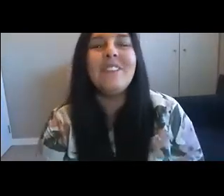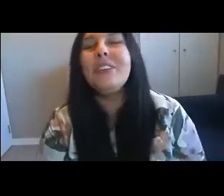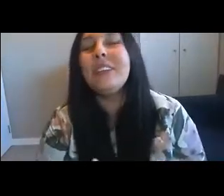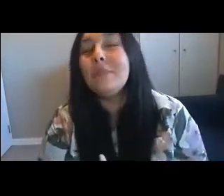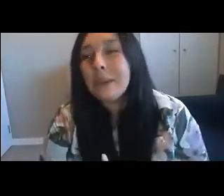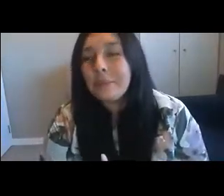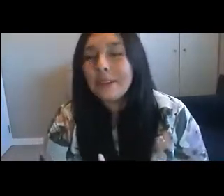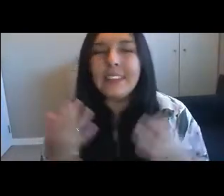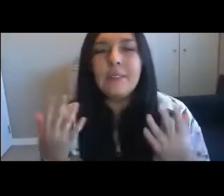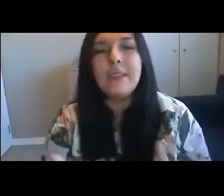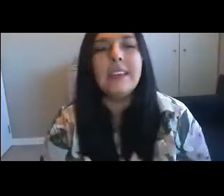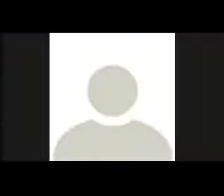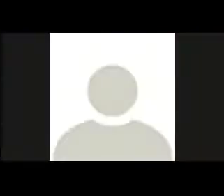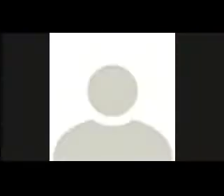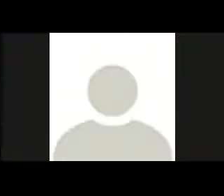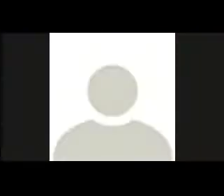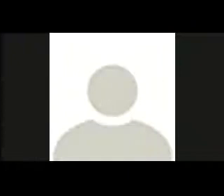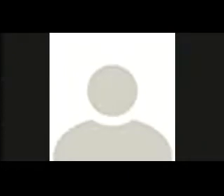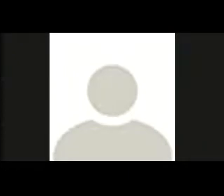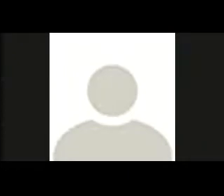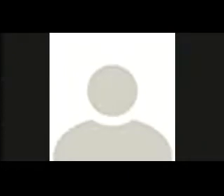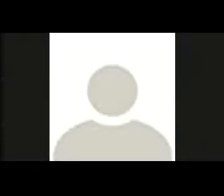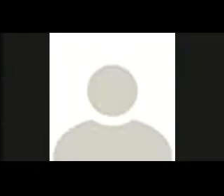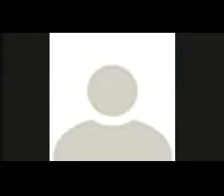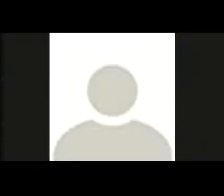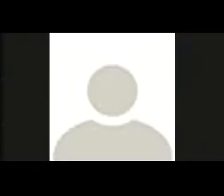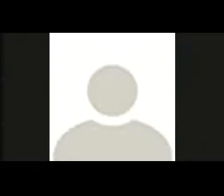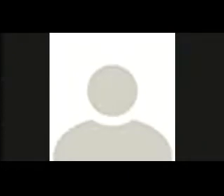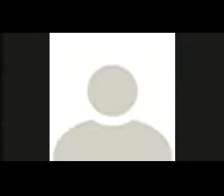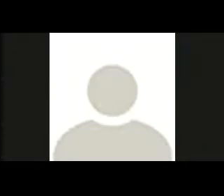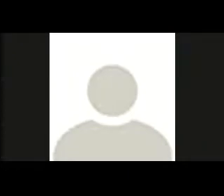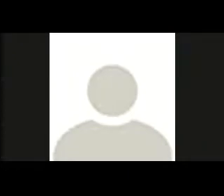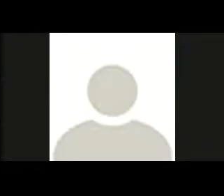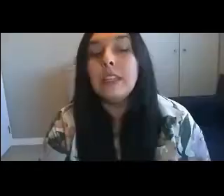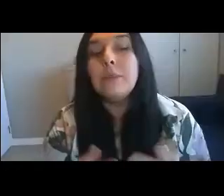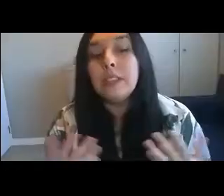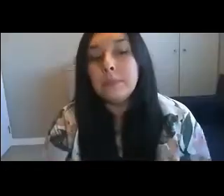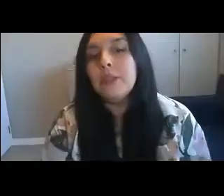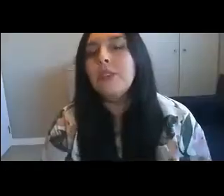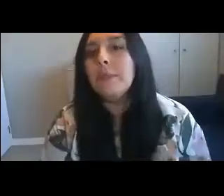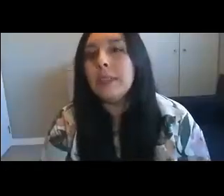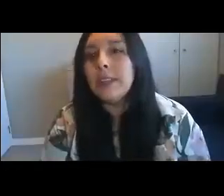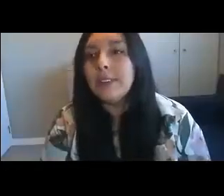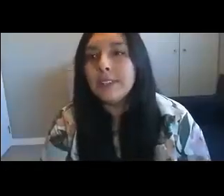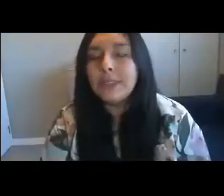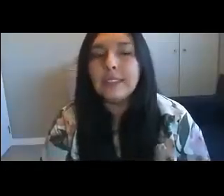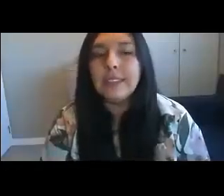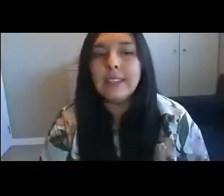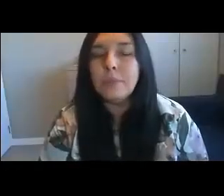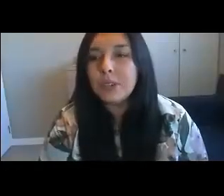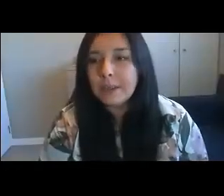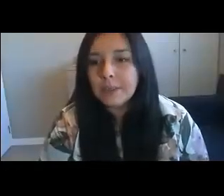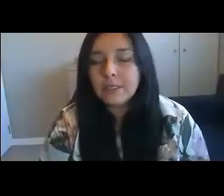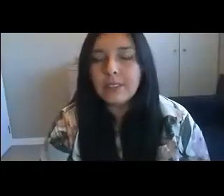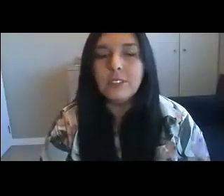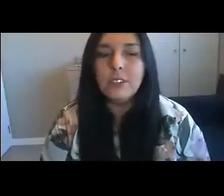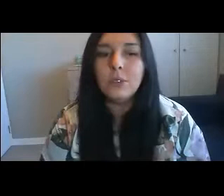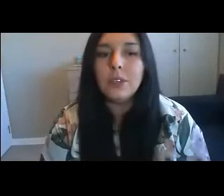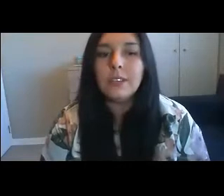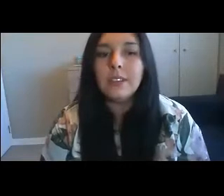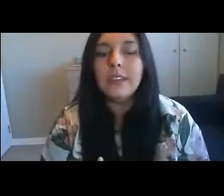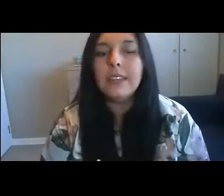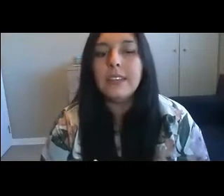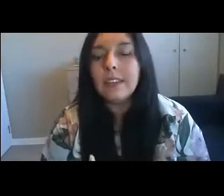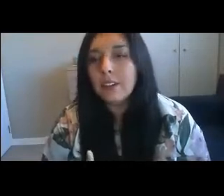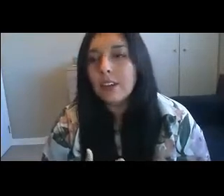Bueno, también aparte de mis espectaculares colegas que tengo, tenemos también obviamente los estudiantes del programa, que son